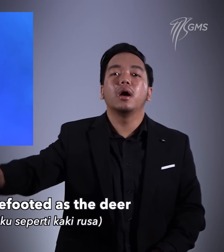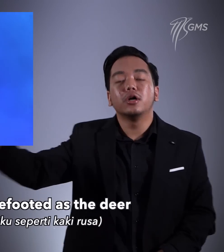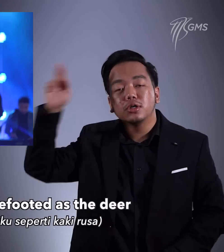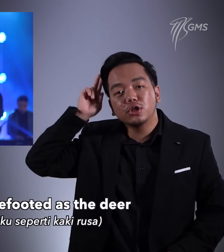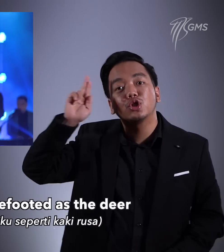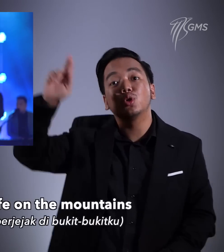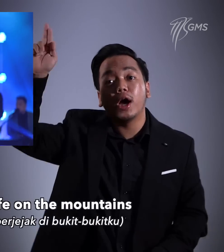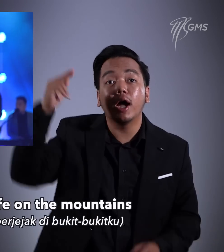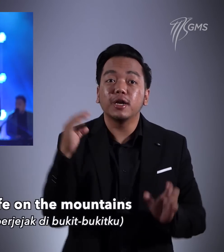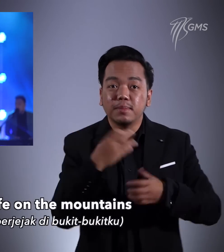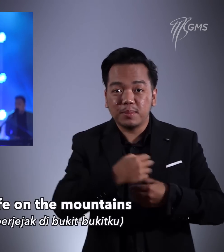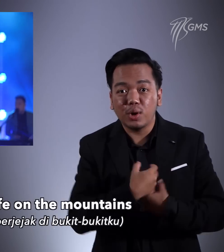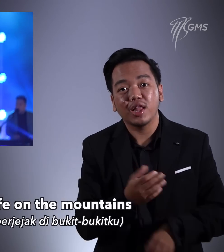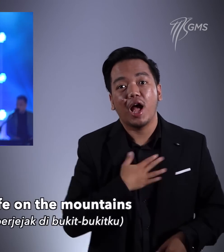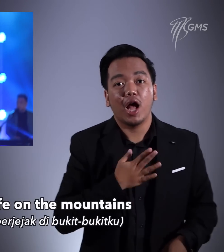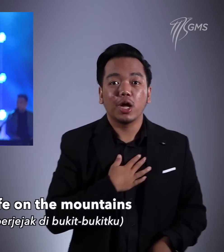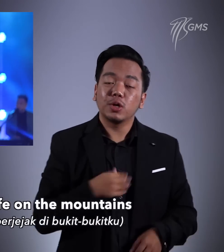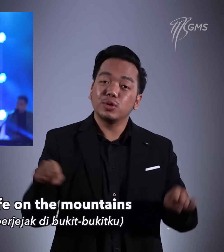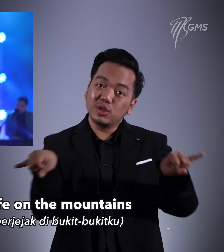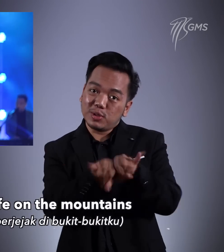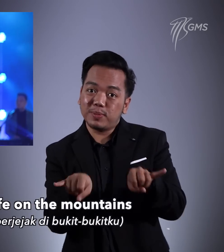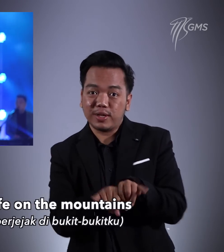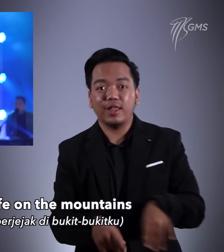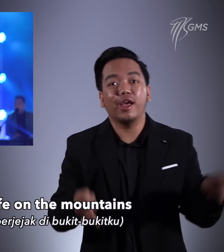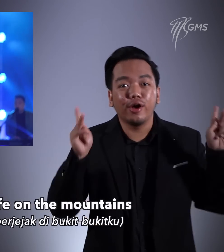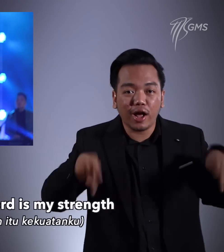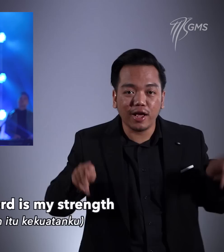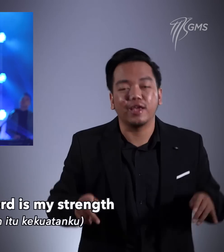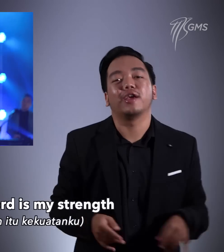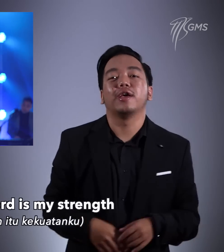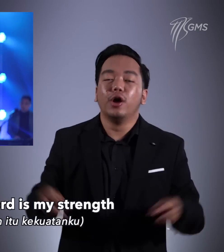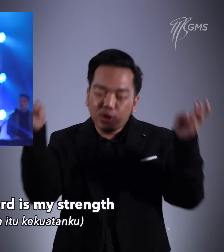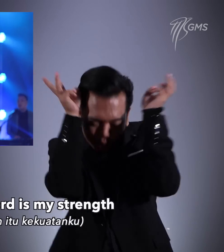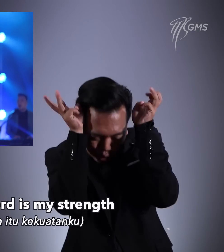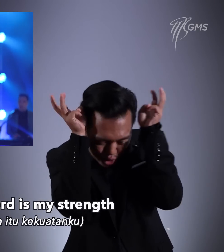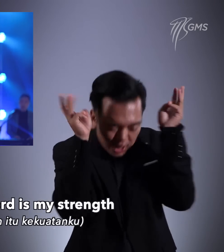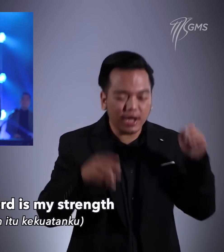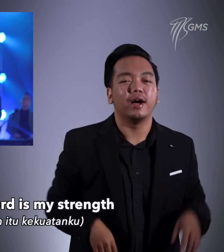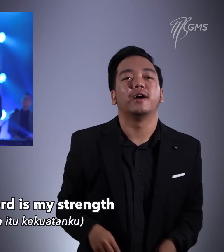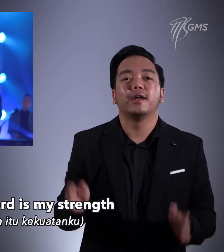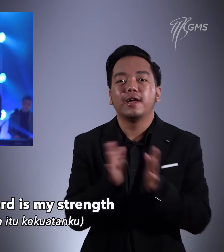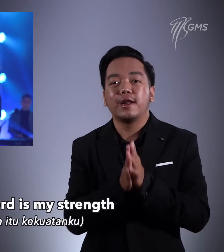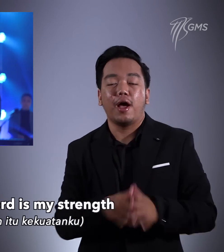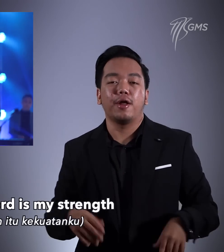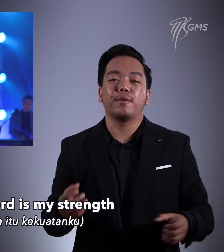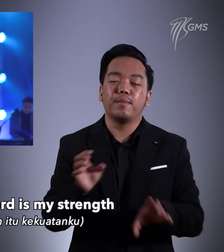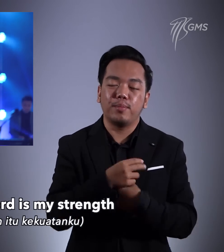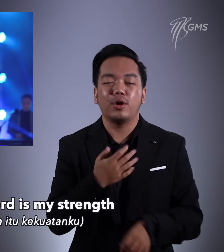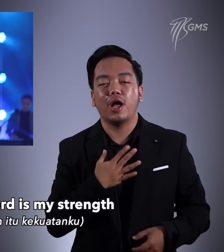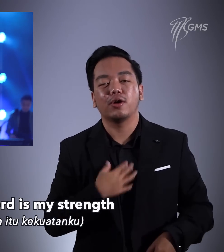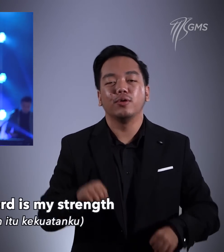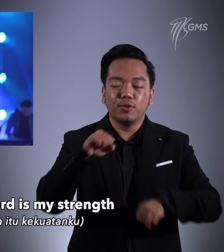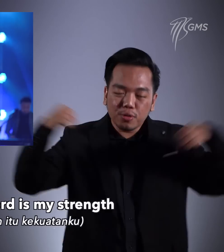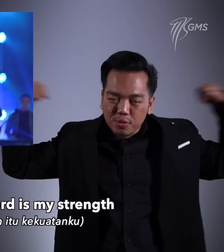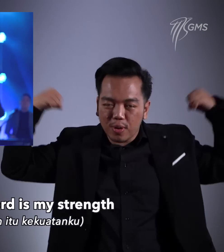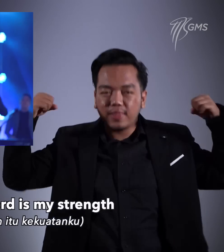strength. He makes me sure-footed as a deer and keeps me safe on the mountains